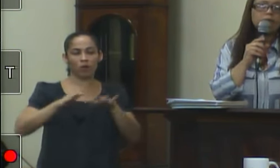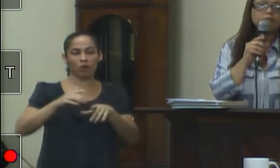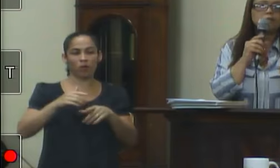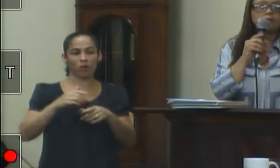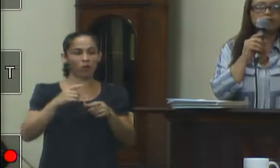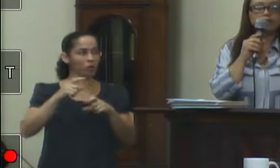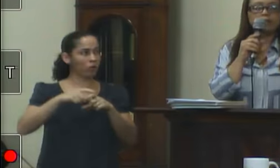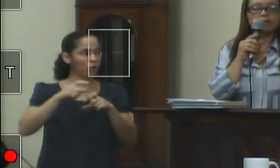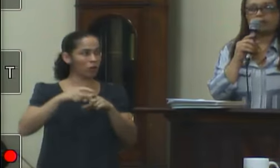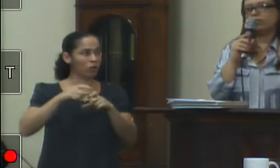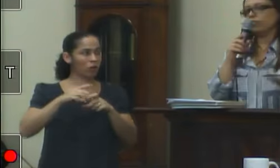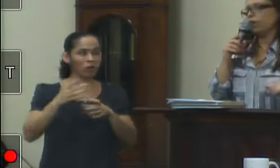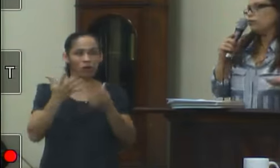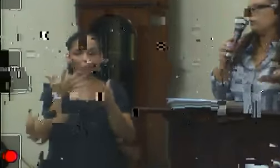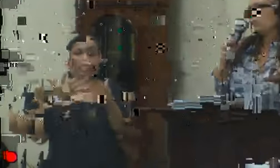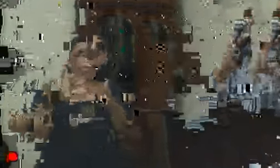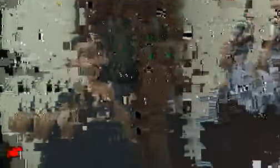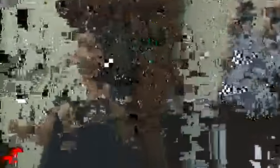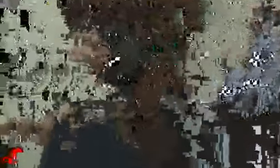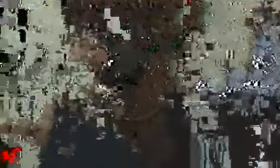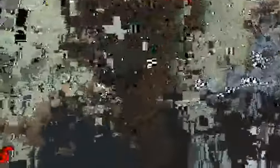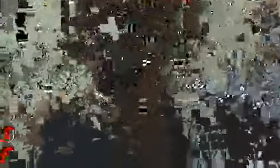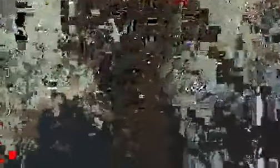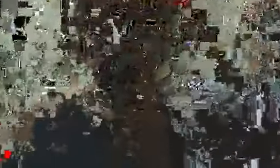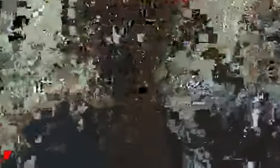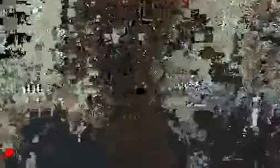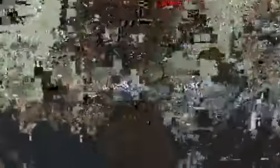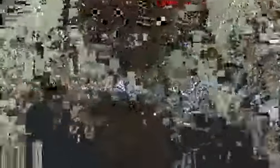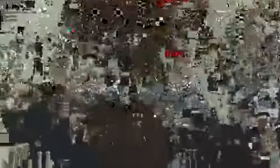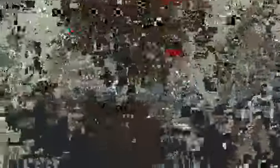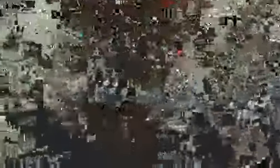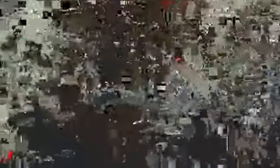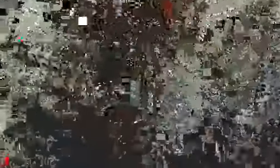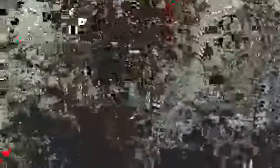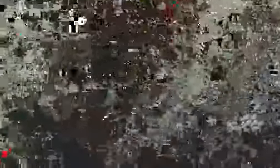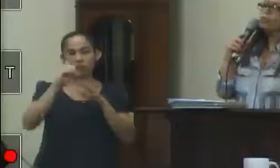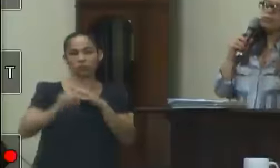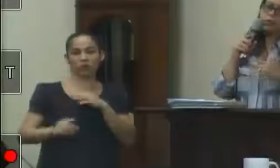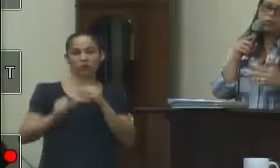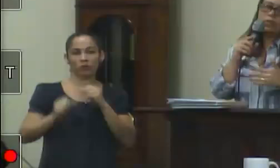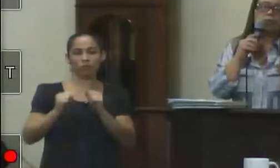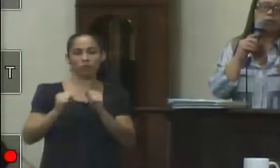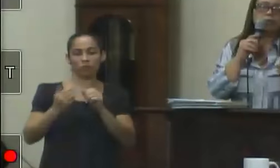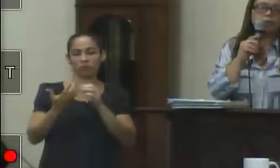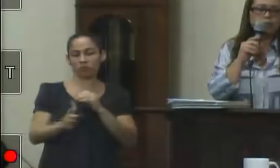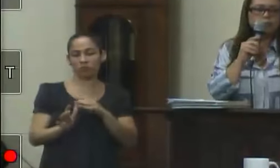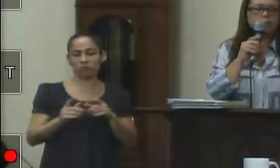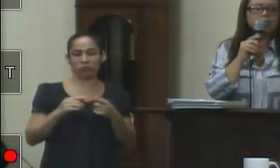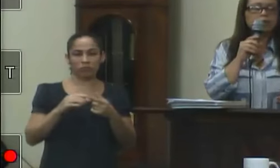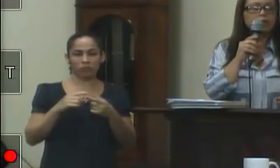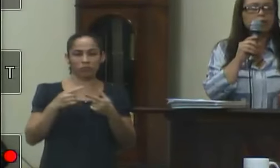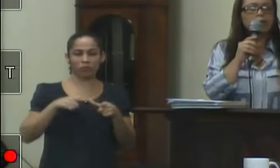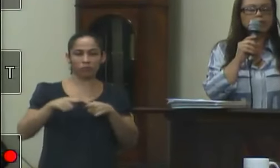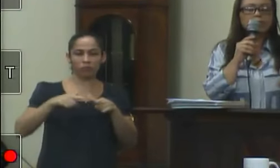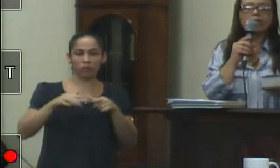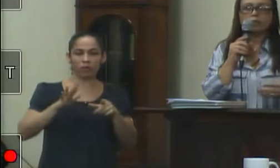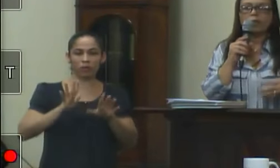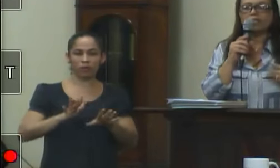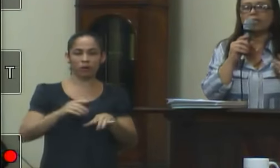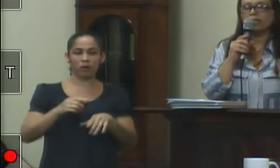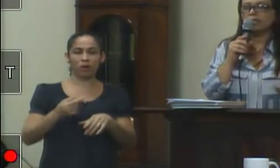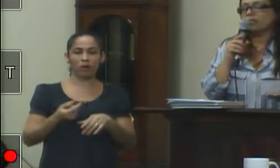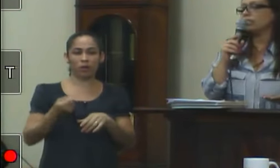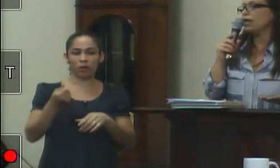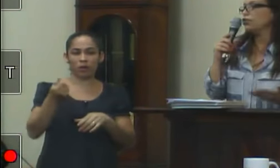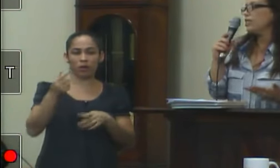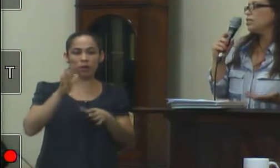aceitaram. Então, nós estamos, isso é um direito do médico, não aceitar, lógico, né, a remuneração é melhor, mas o médico pode ser